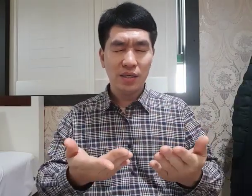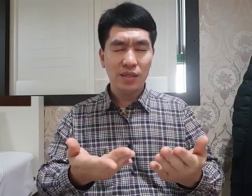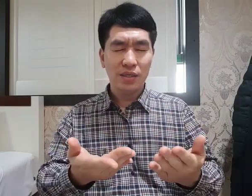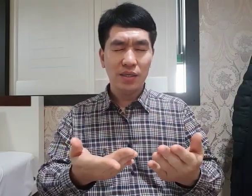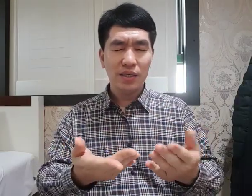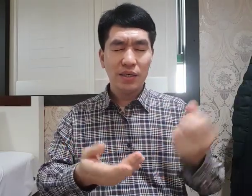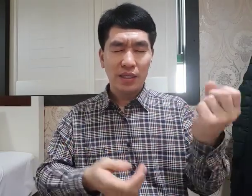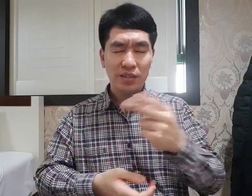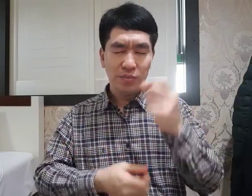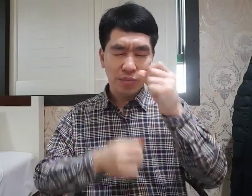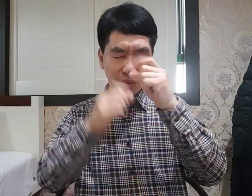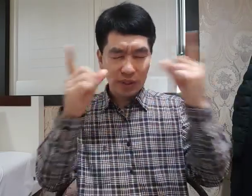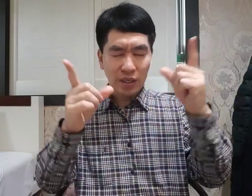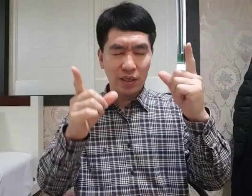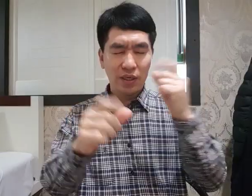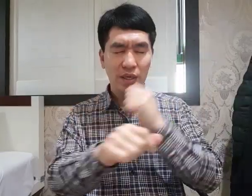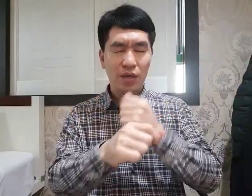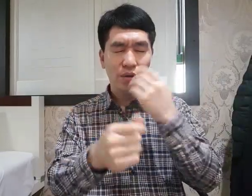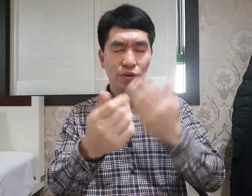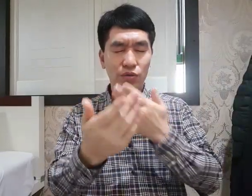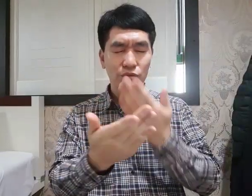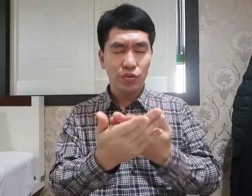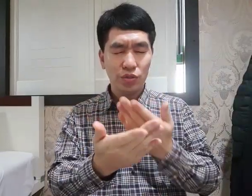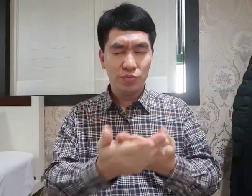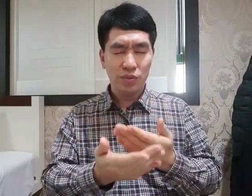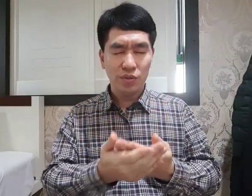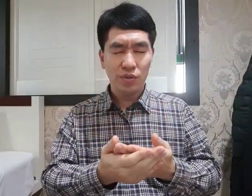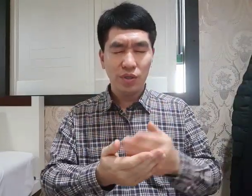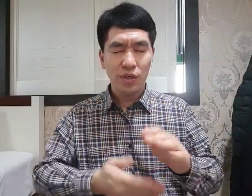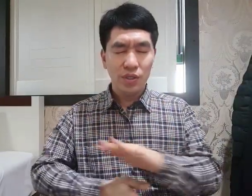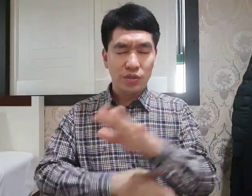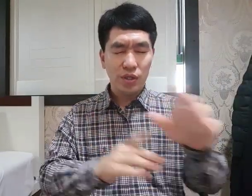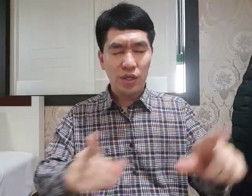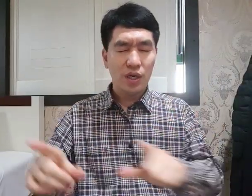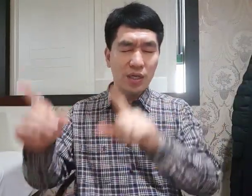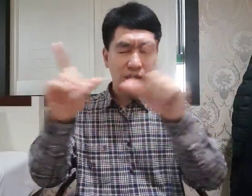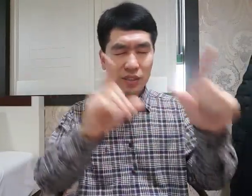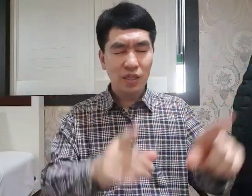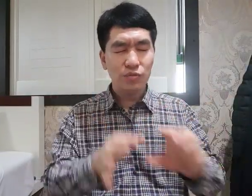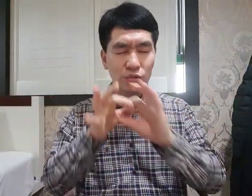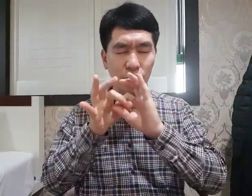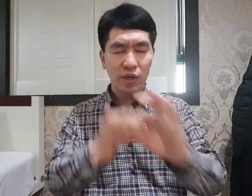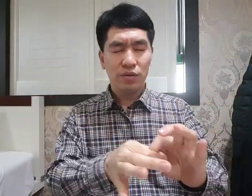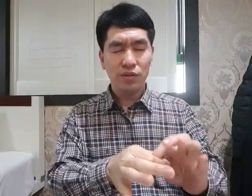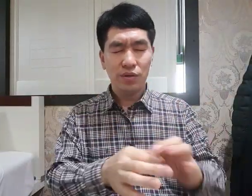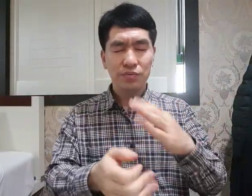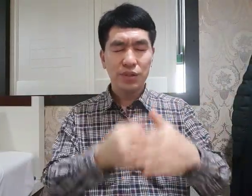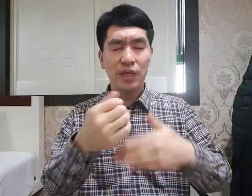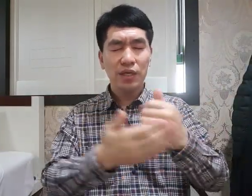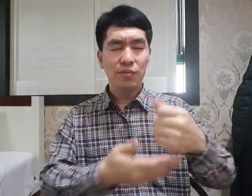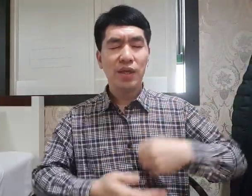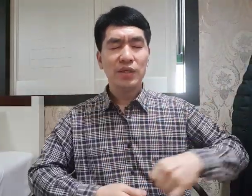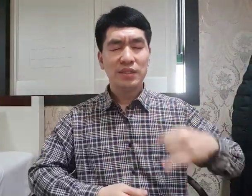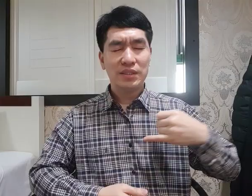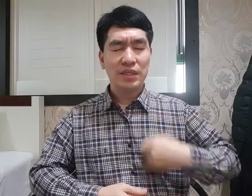일을 다시 한번 깨닫게 하여 주시옵소서. 저희가 삶을 통하여서 하나님의